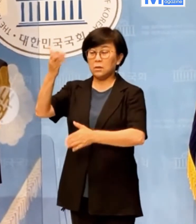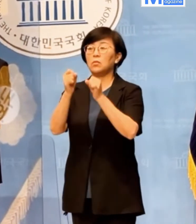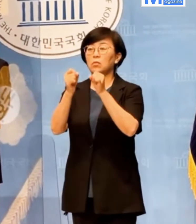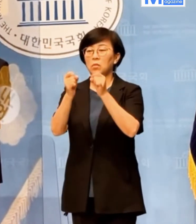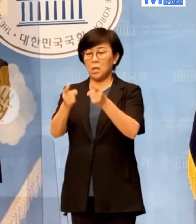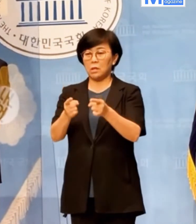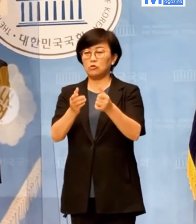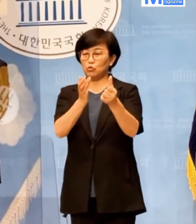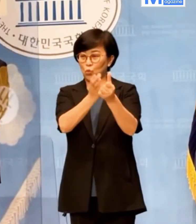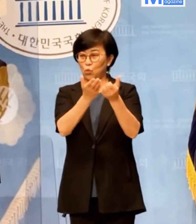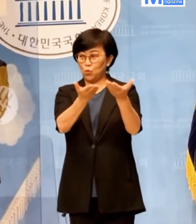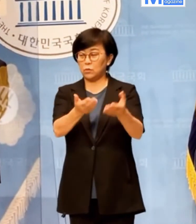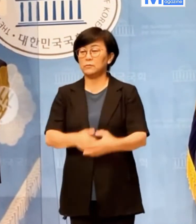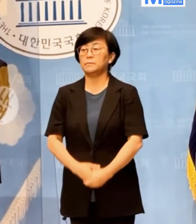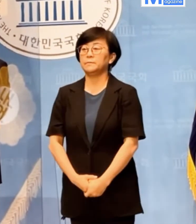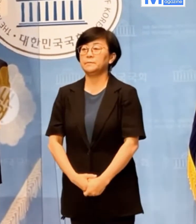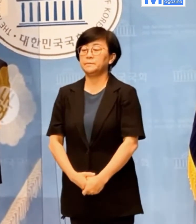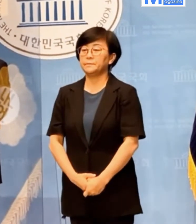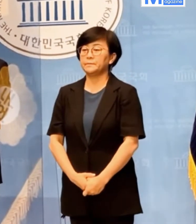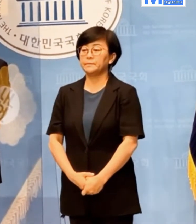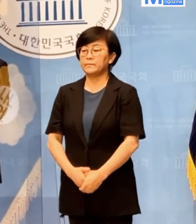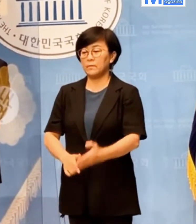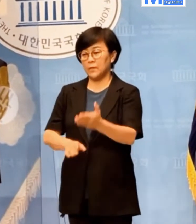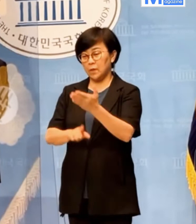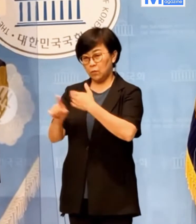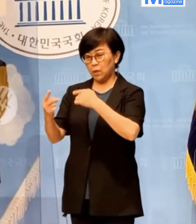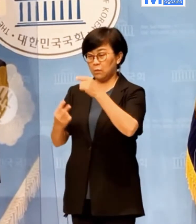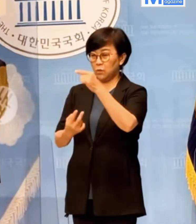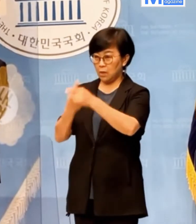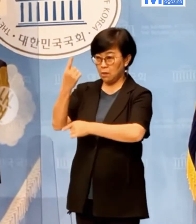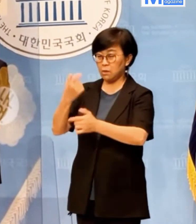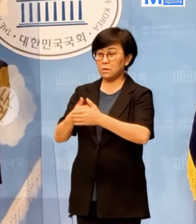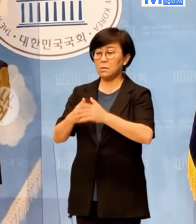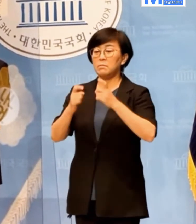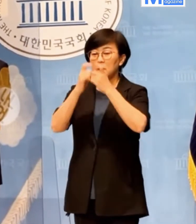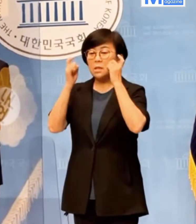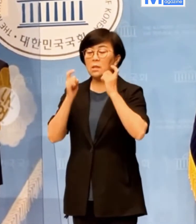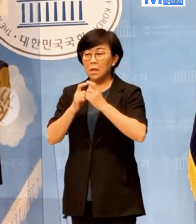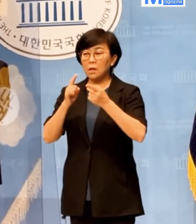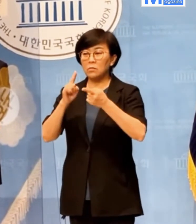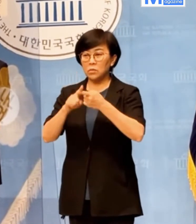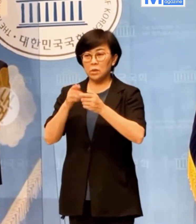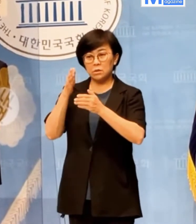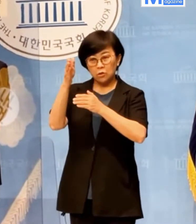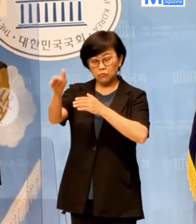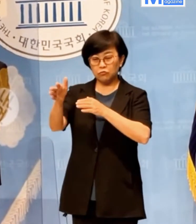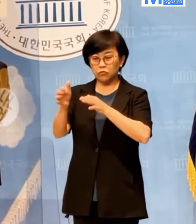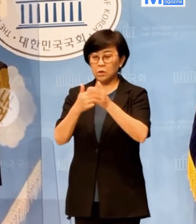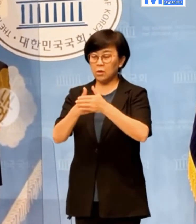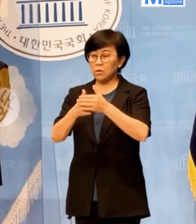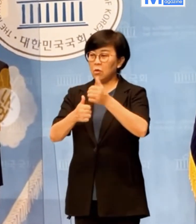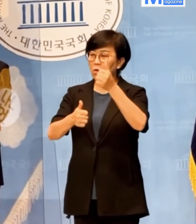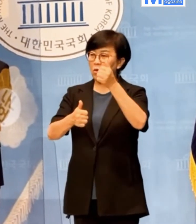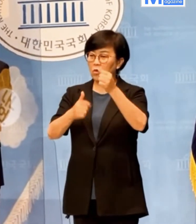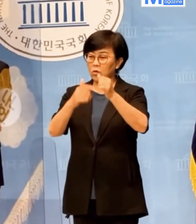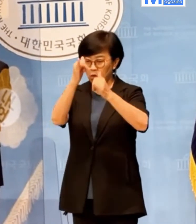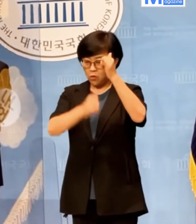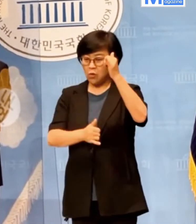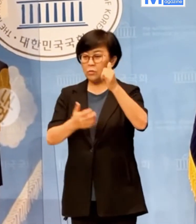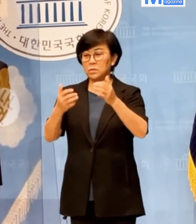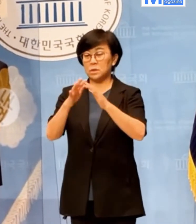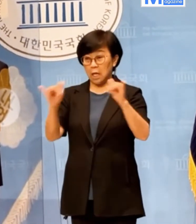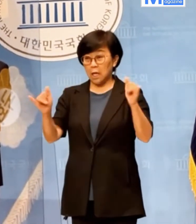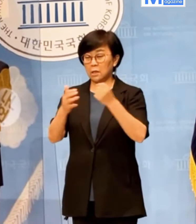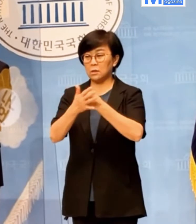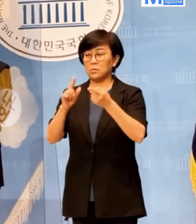기회를 부여하겠습니다. 나머지 절반은 민간 부문의 전문 경력자를 채용하여